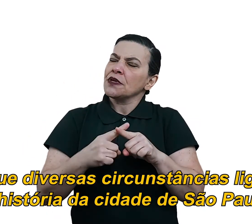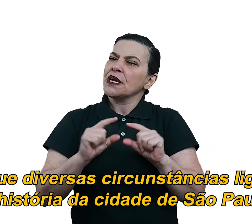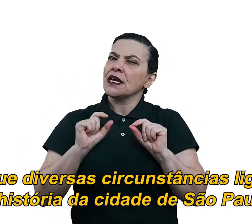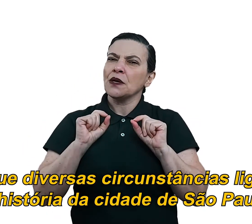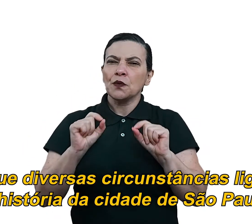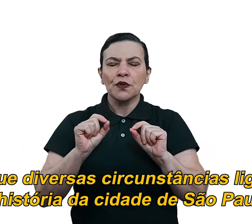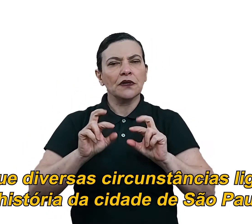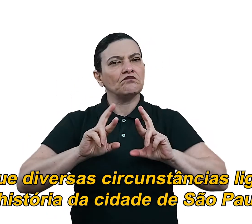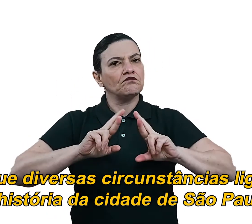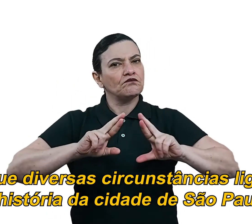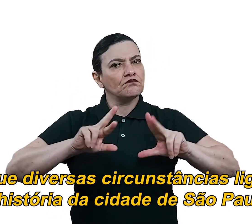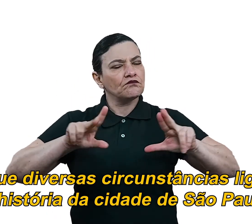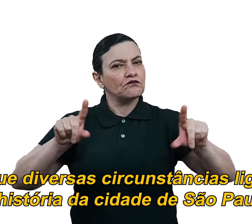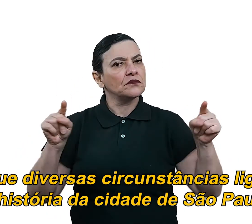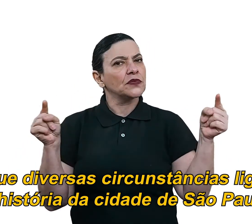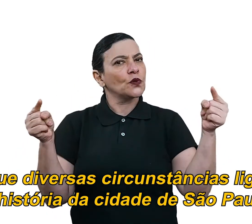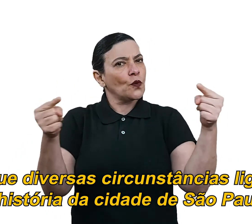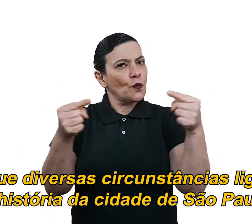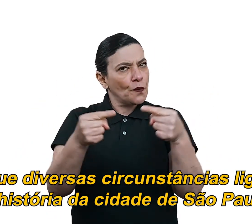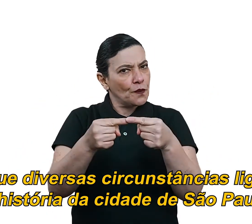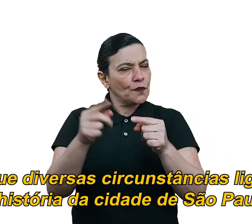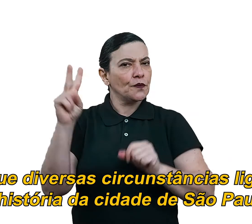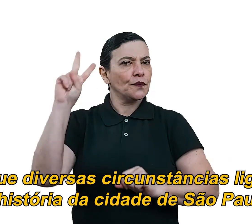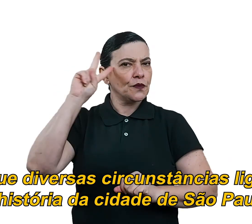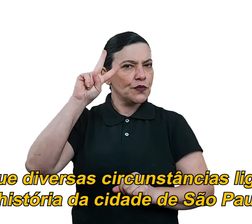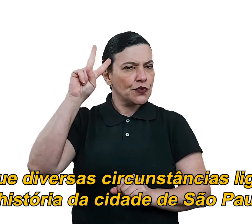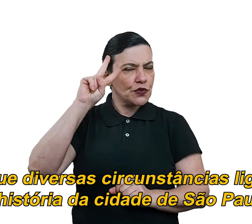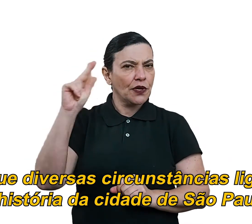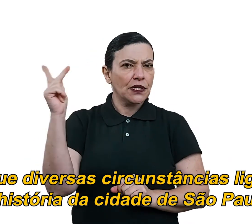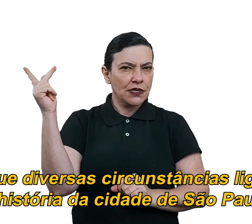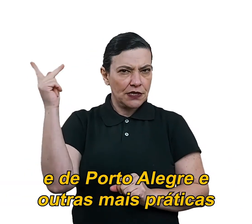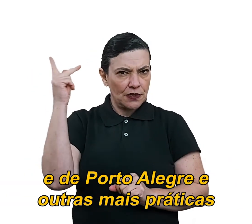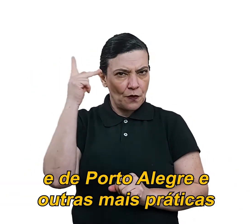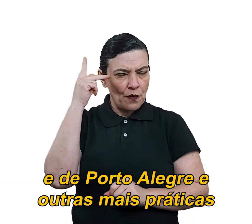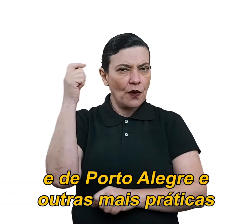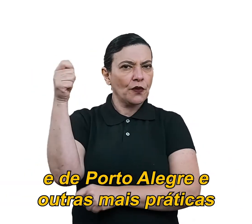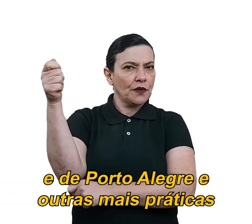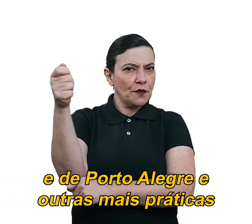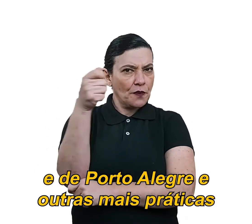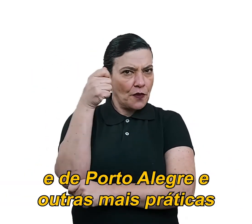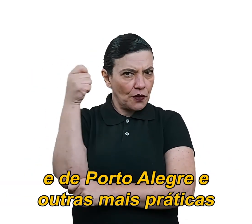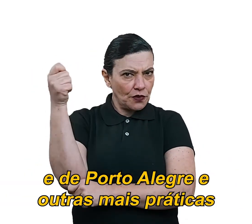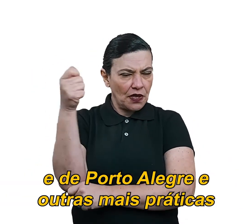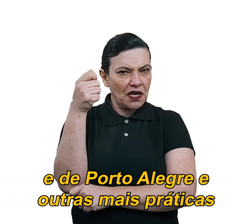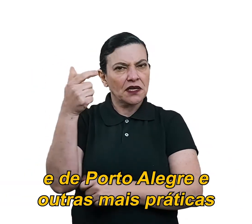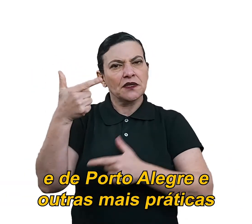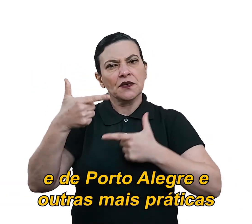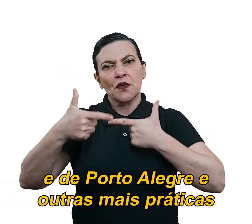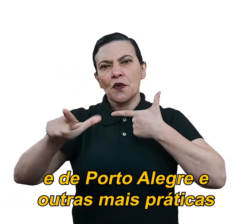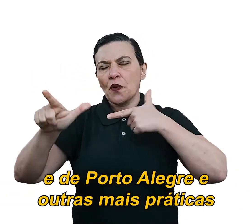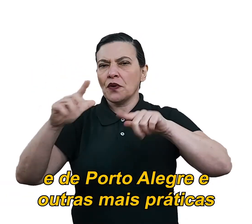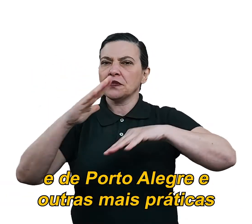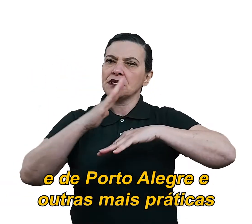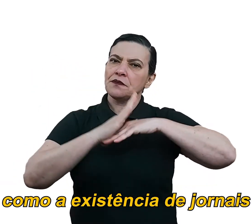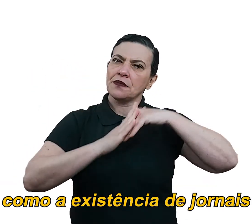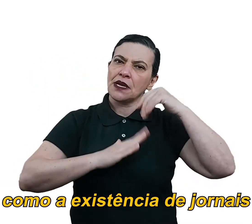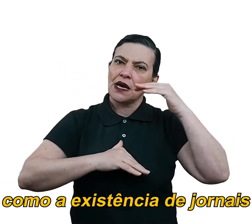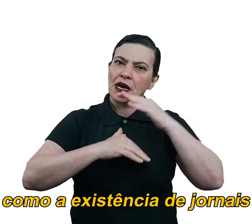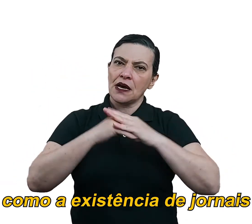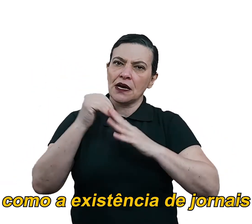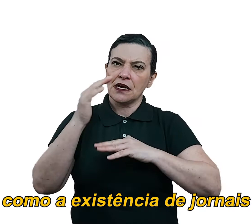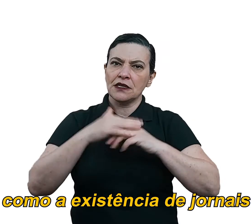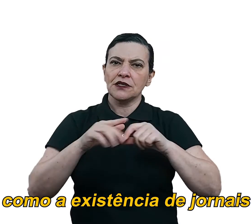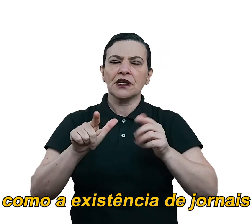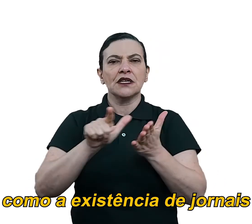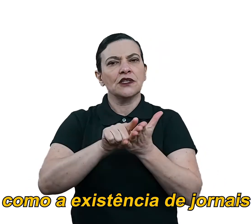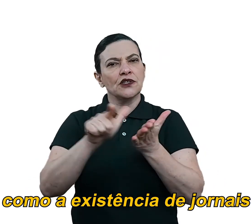Diversas circunstâncias ligadas à história da cidade de São Paulo e de Porto Alegre e outras mais práticas, como a